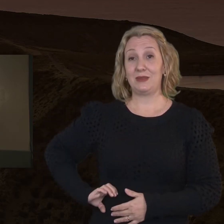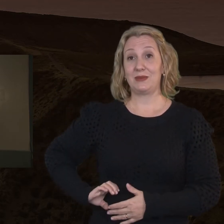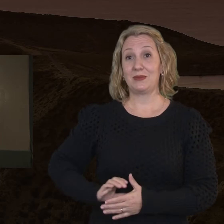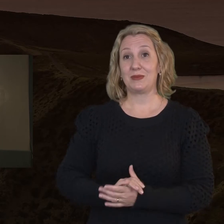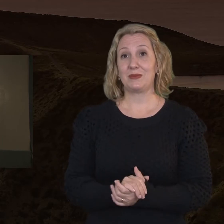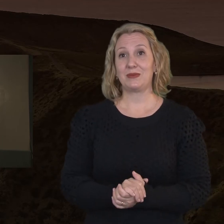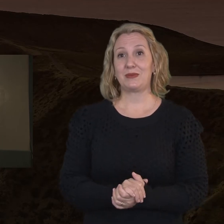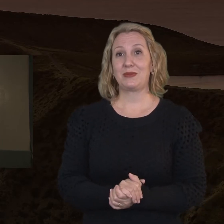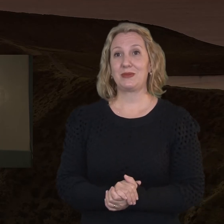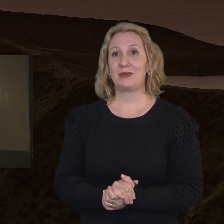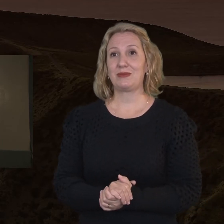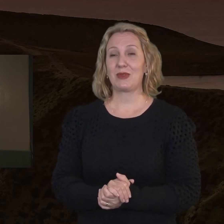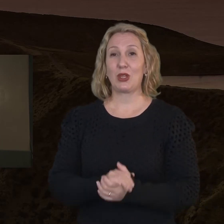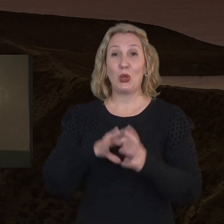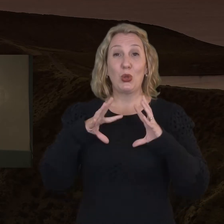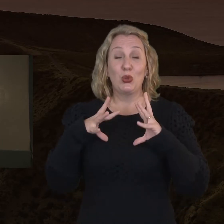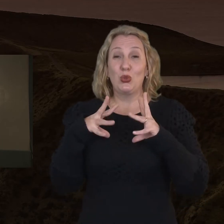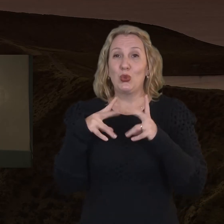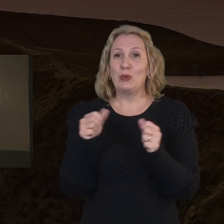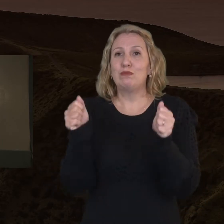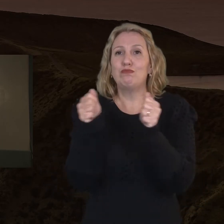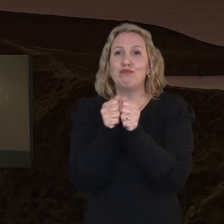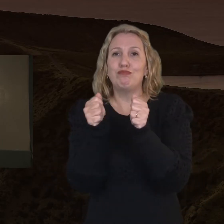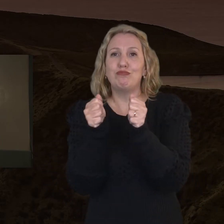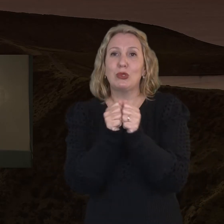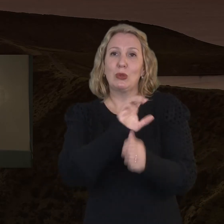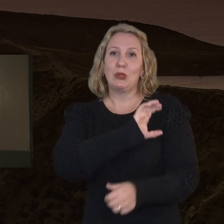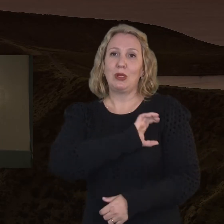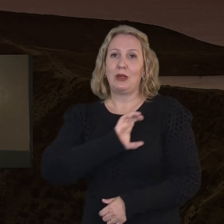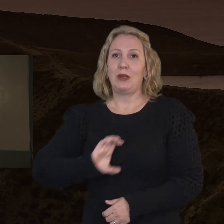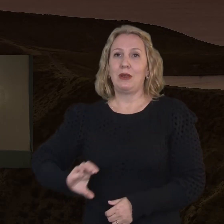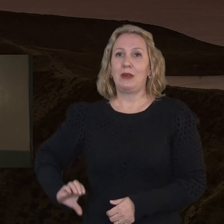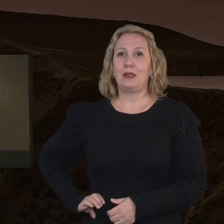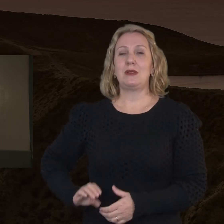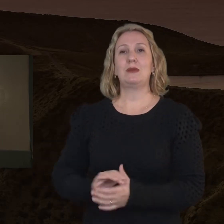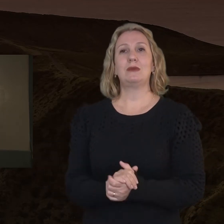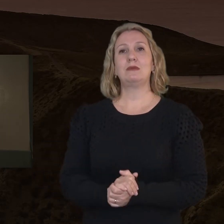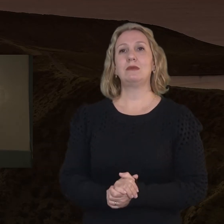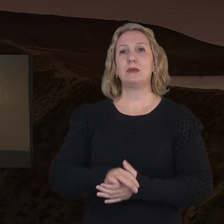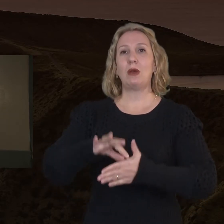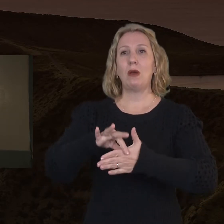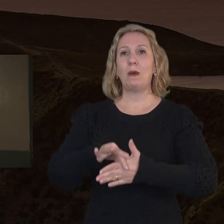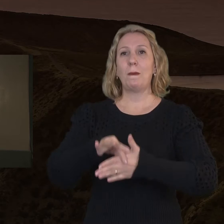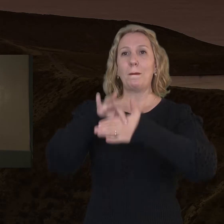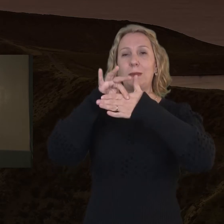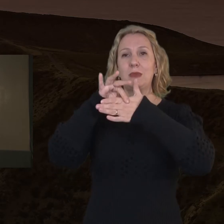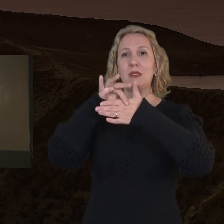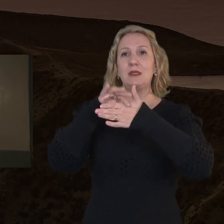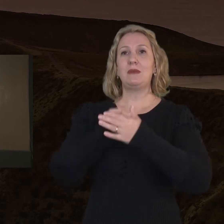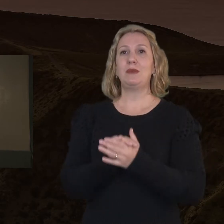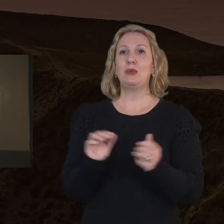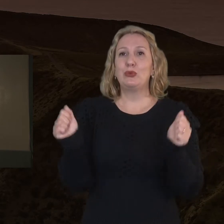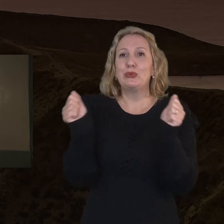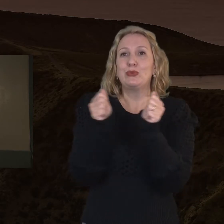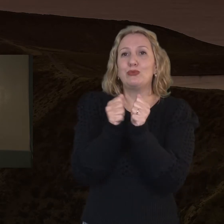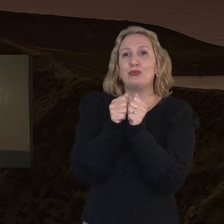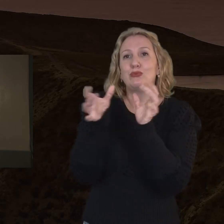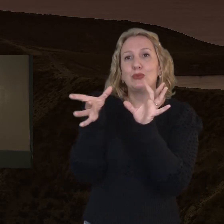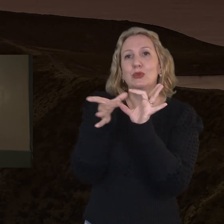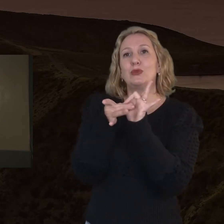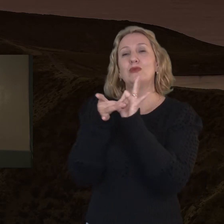do léxico é colocar todas as coisas juntas sobre um princípio unificador unificador